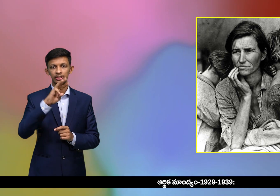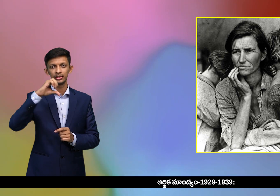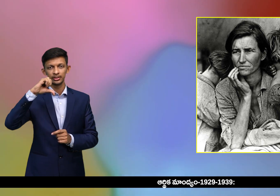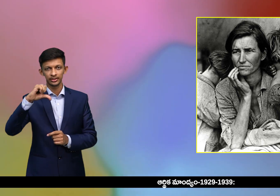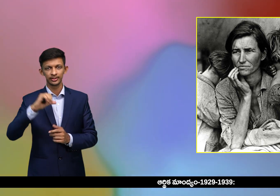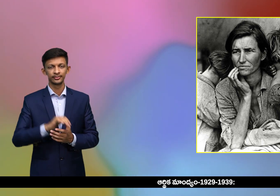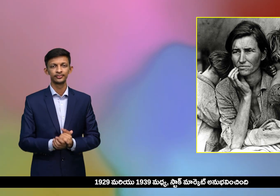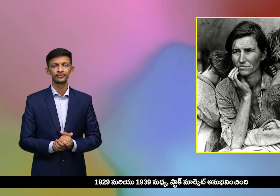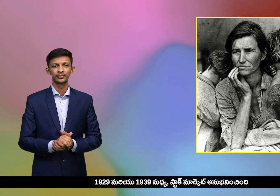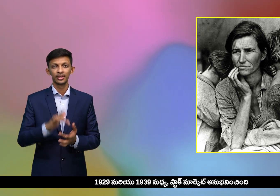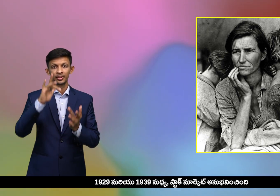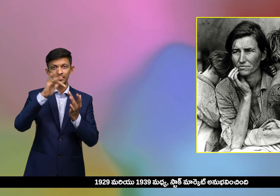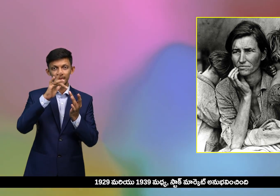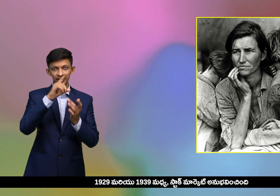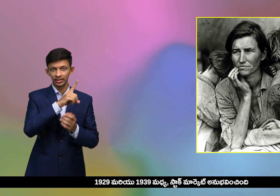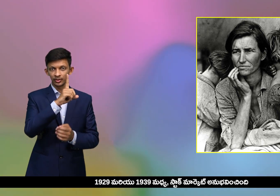1939.